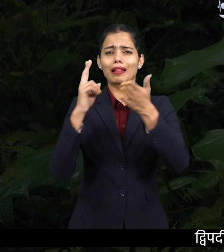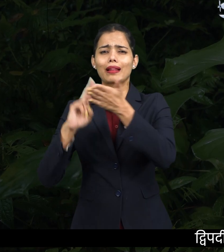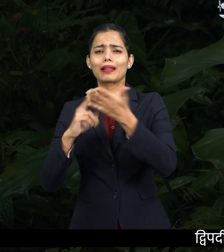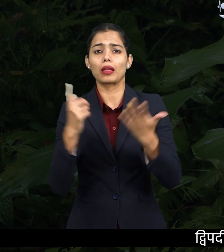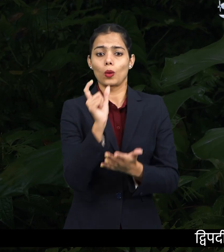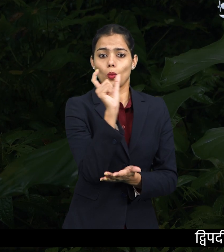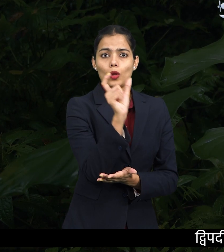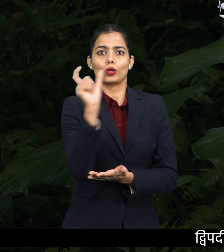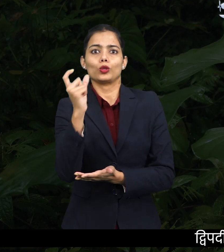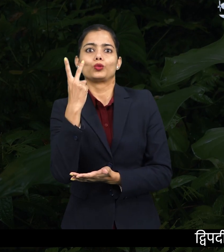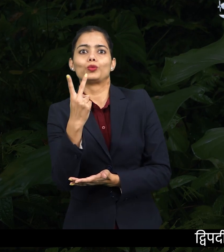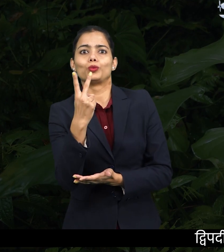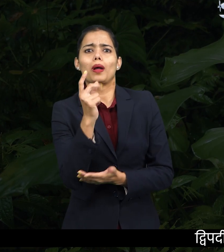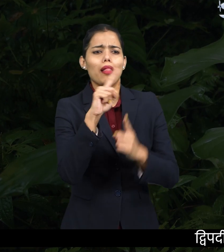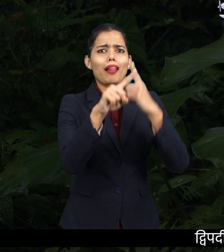द्विपदी नामकरण.